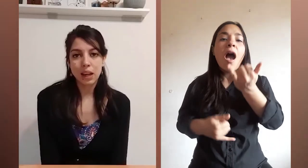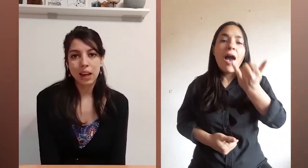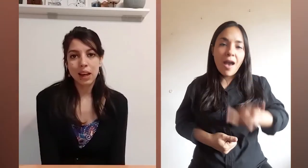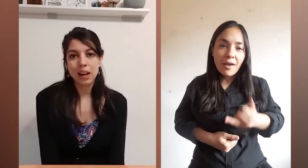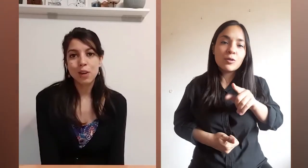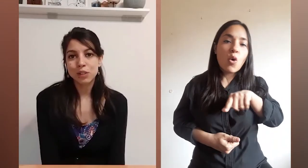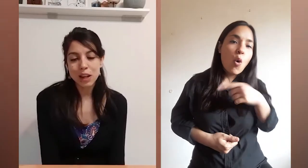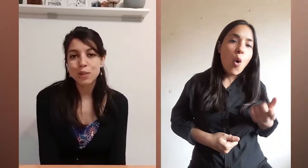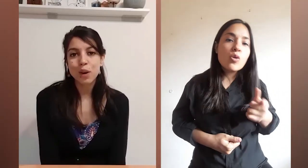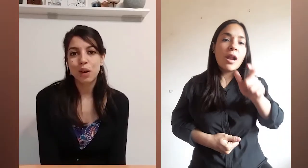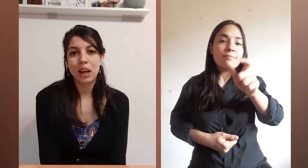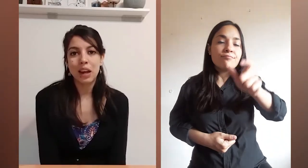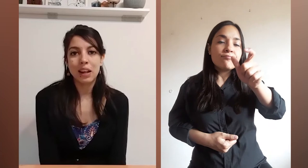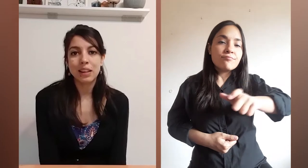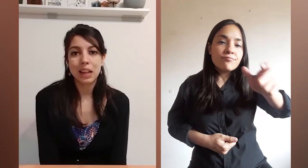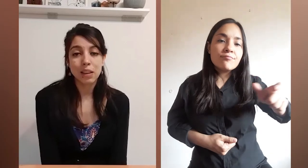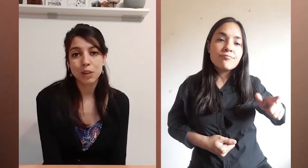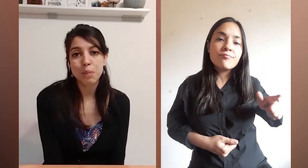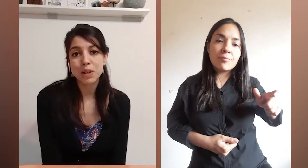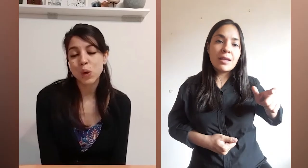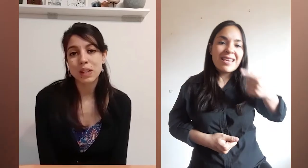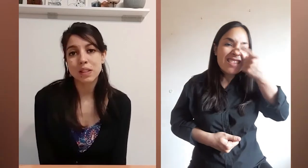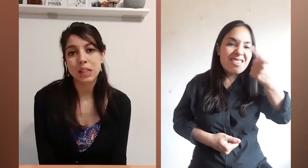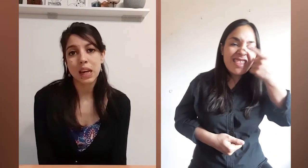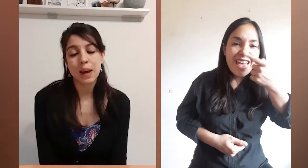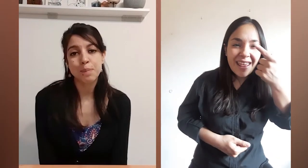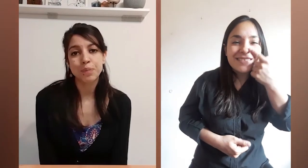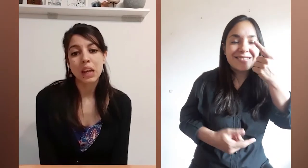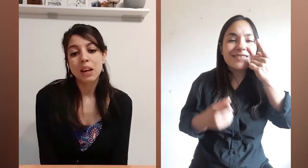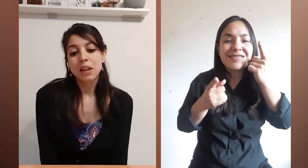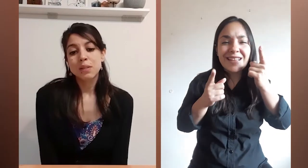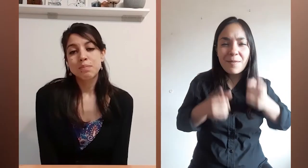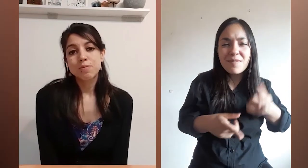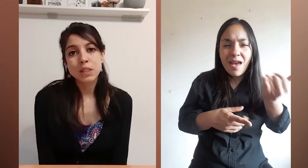también en el contexto el interés de otras personas. Así que